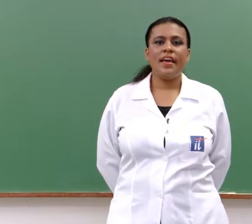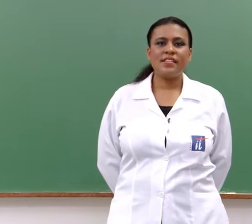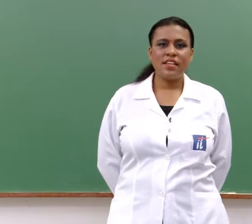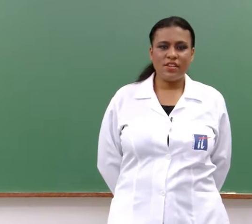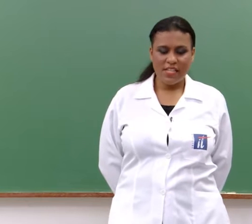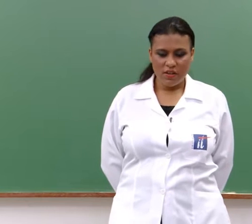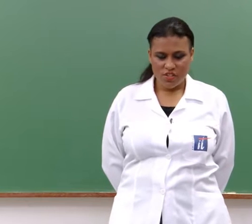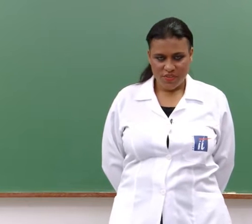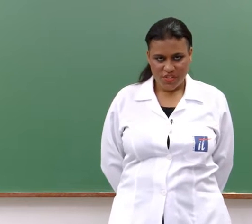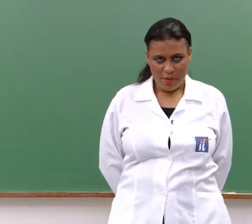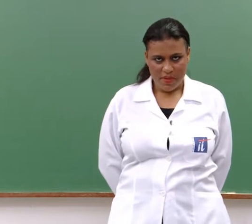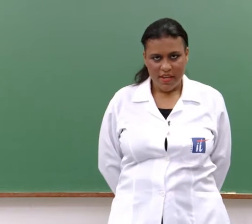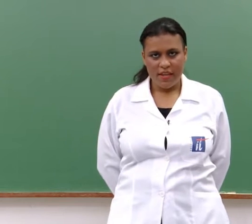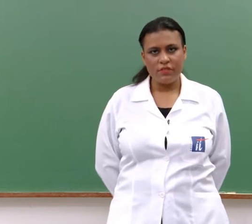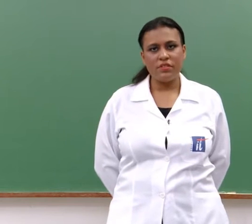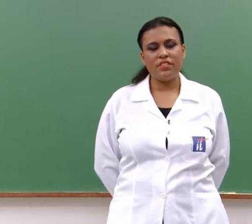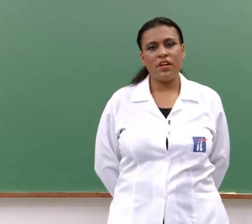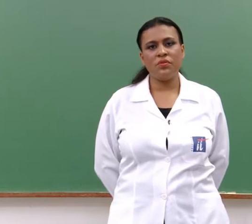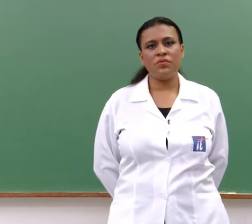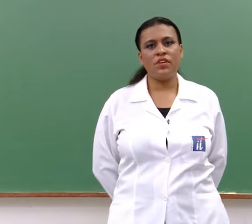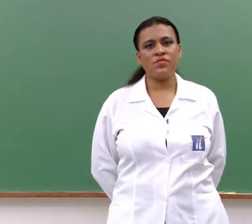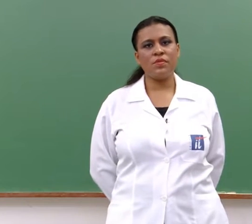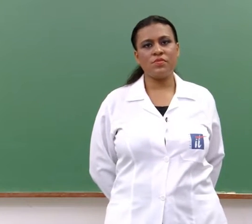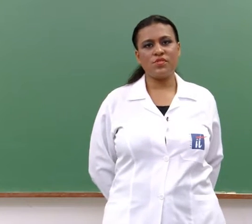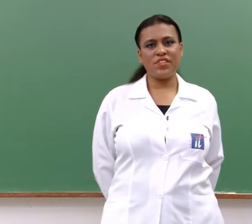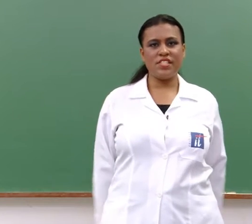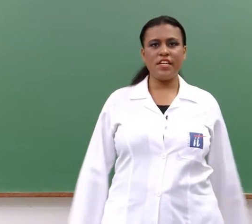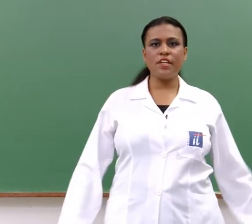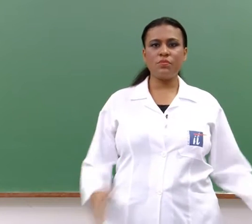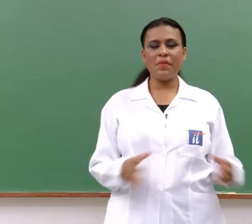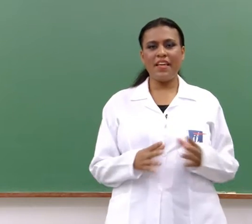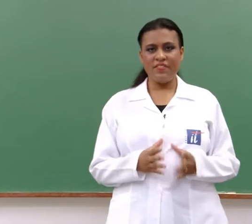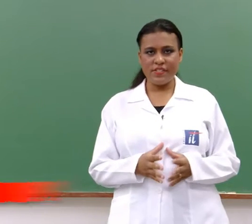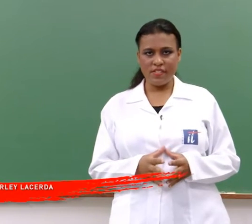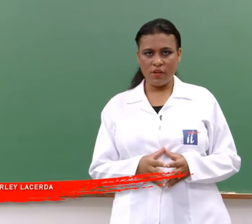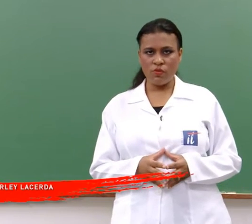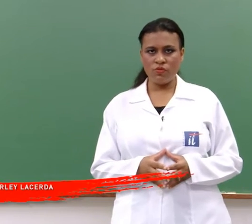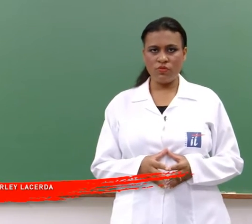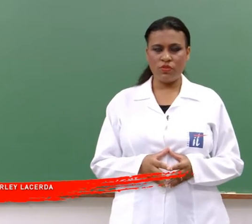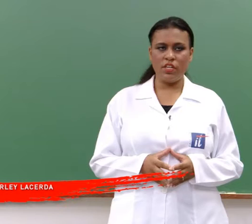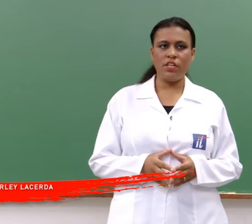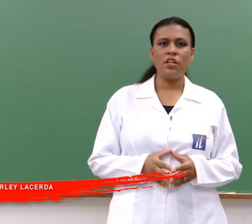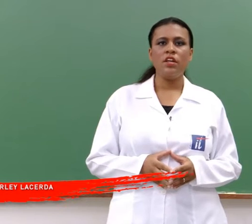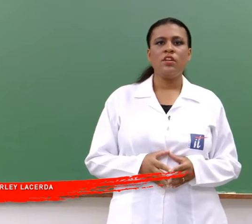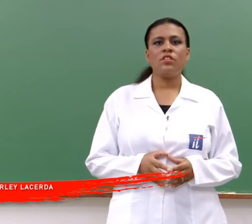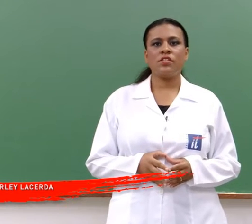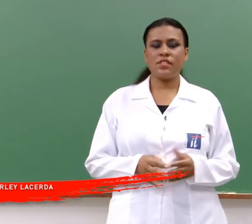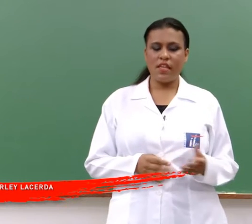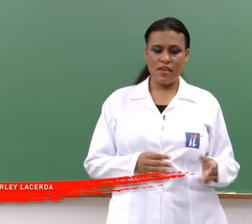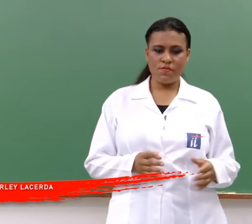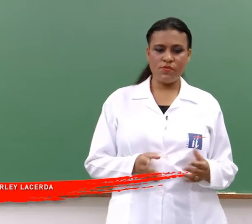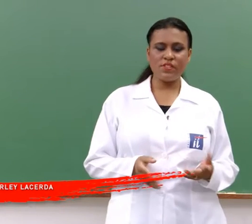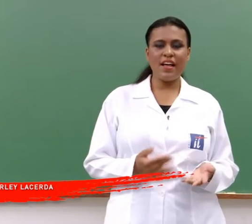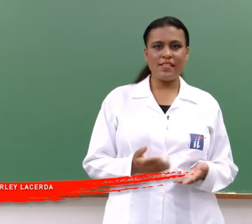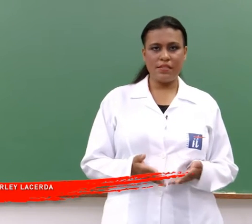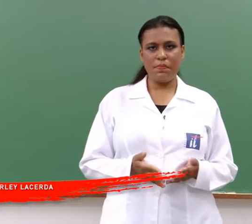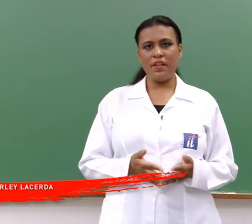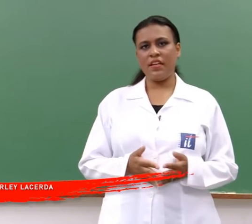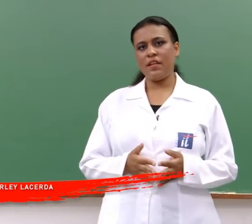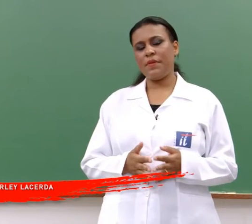Essa é a nossa aula de fechamento, então nós vamos fazer uma revisão do que nós temos na disciplina para que